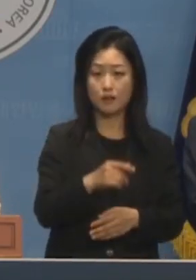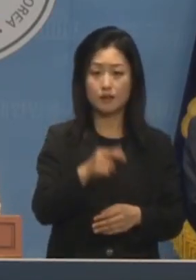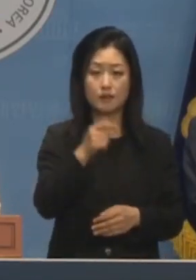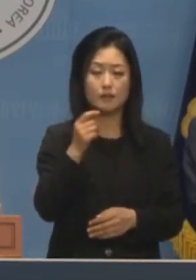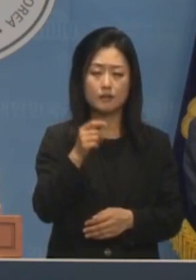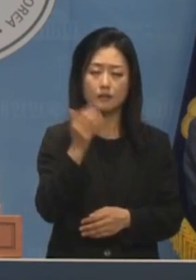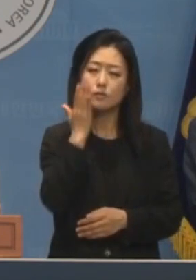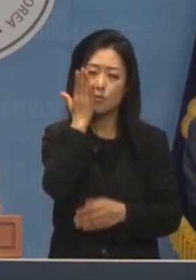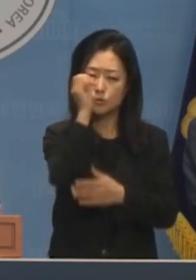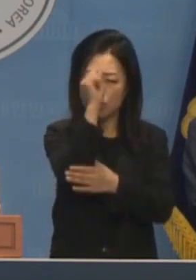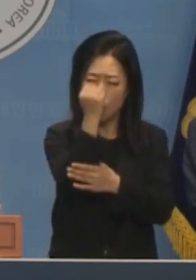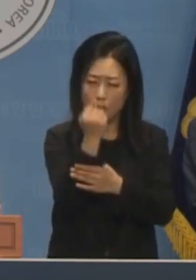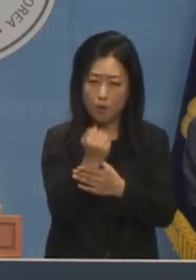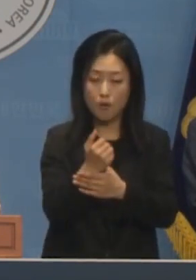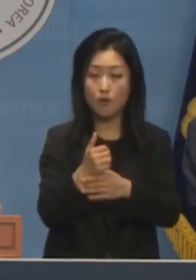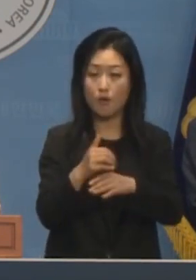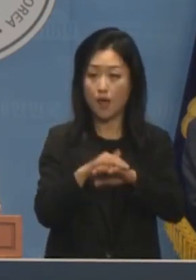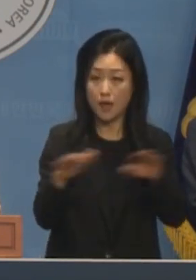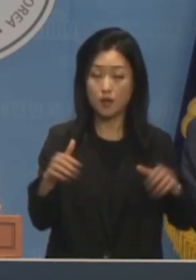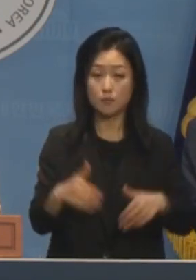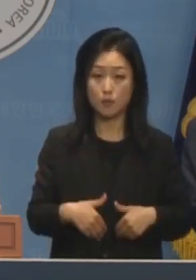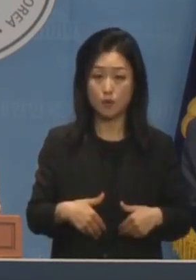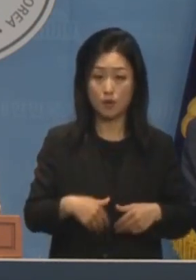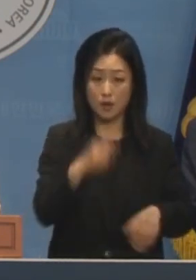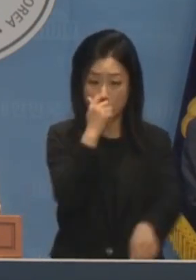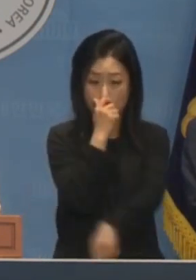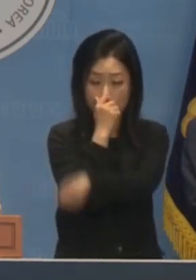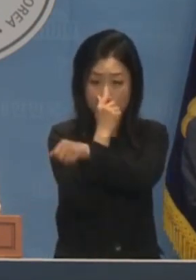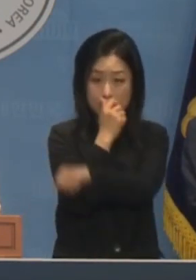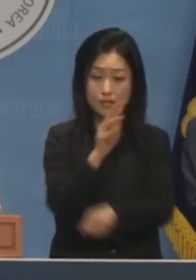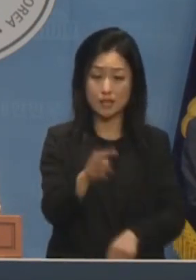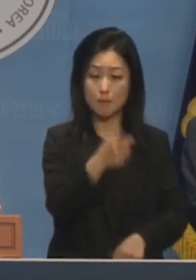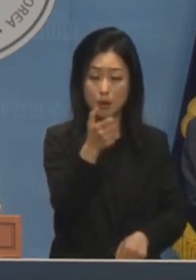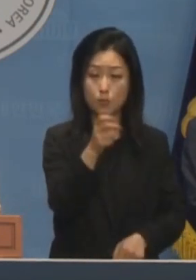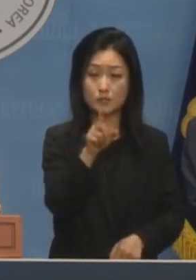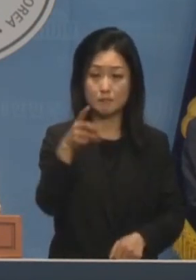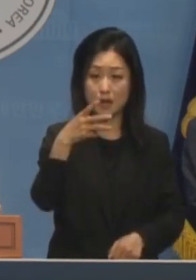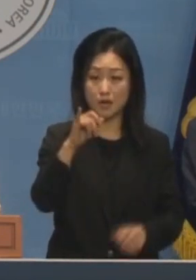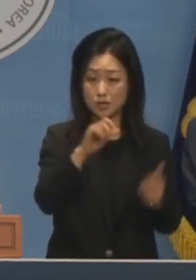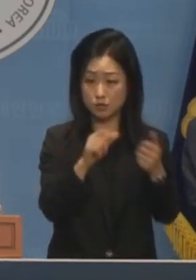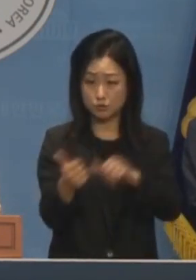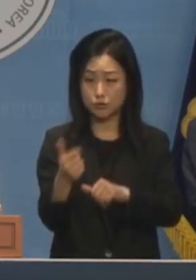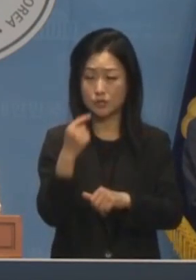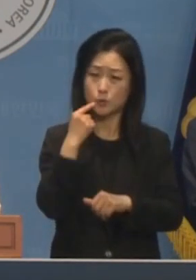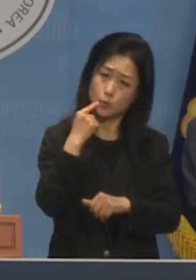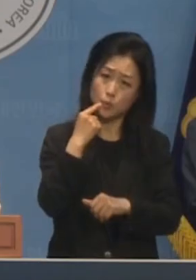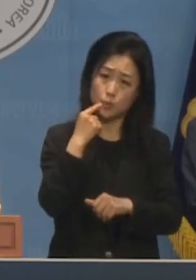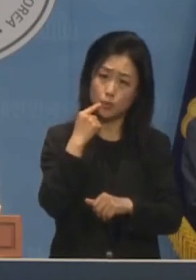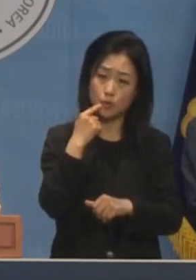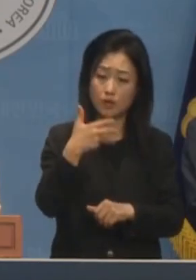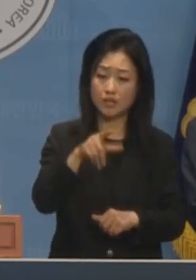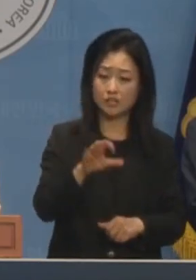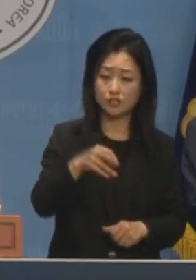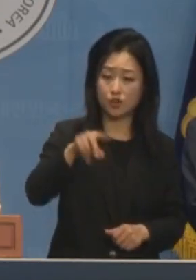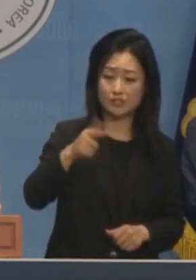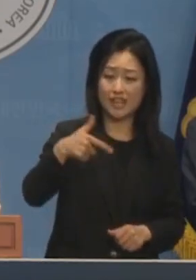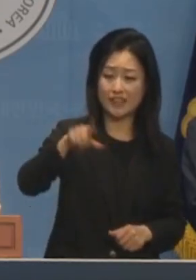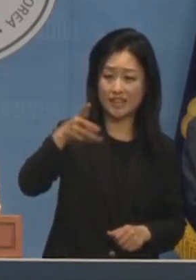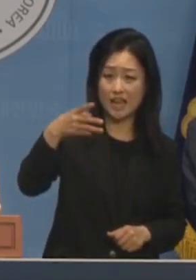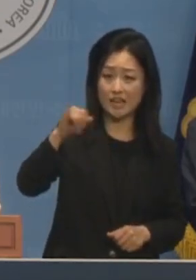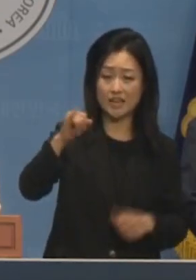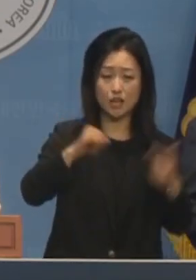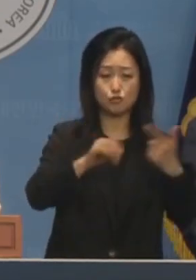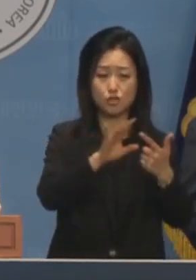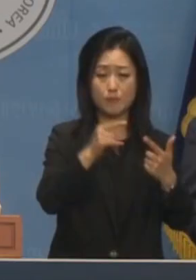마련이 시급합니다. 코끼리 350마리가 떼죽음을 당할 정도의 독성, 청산가리의 6,000배가